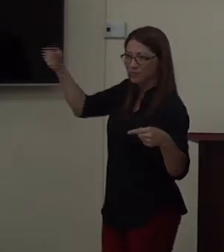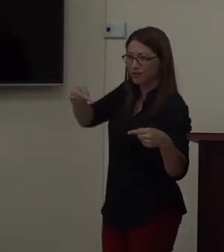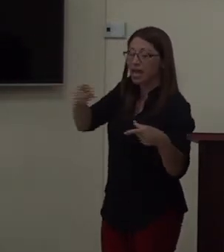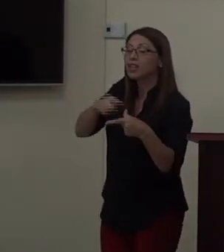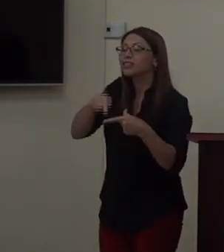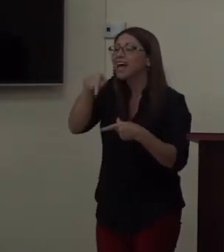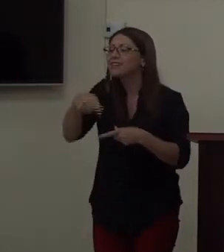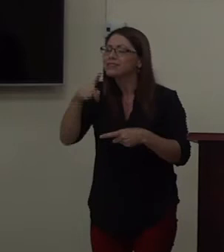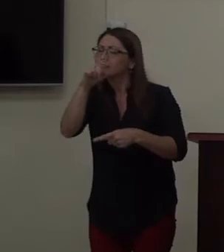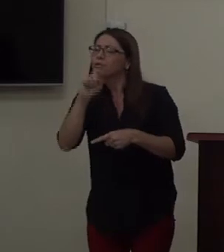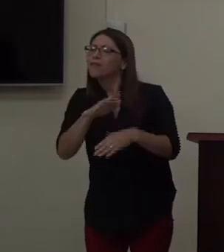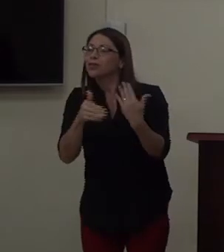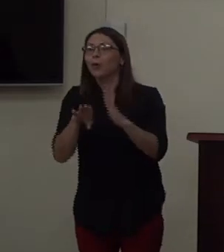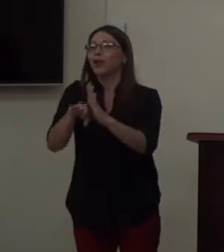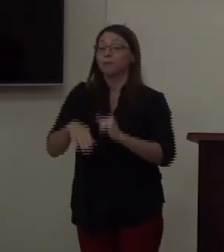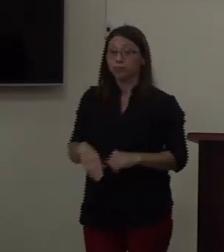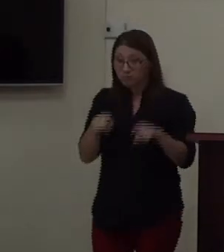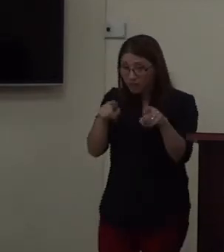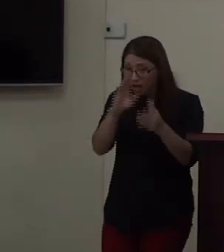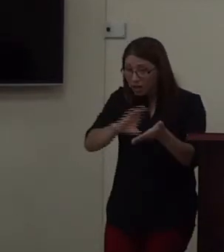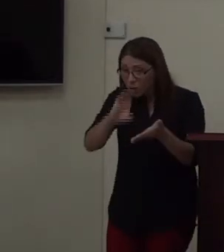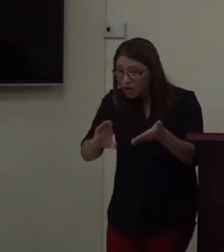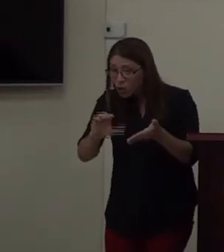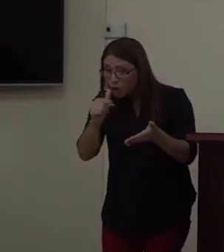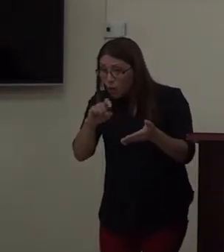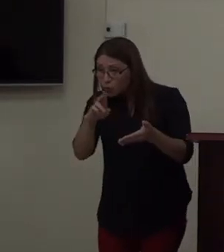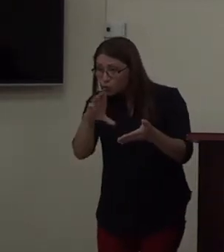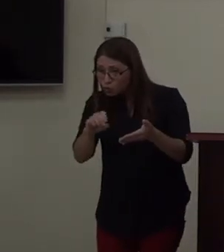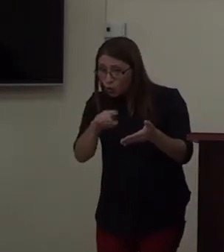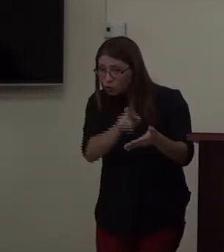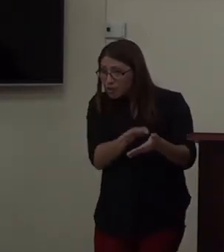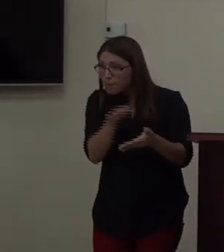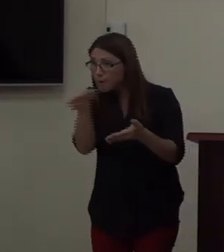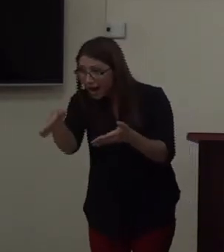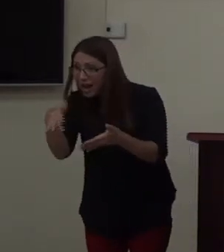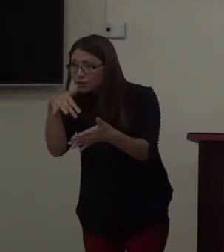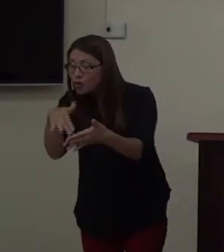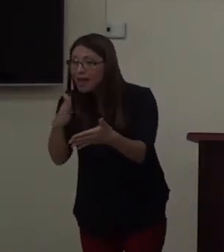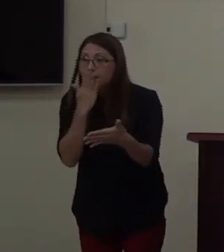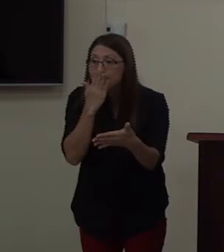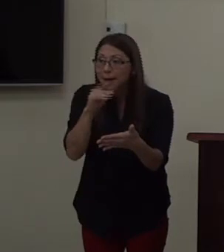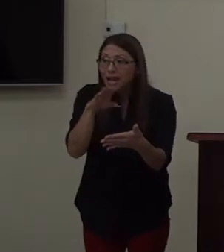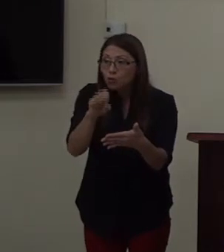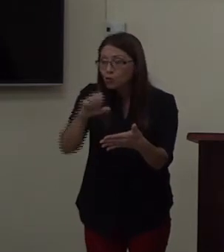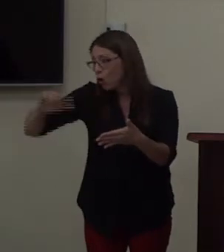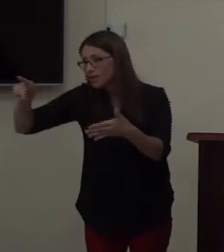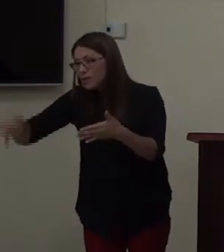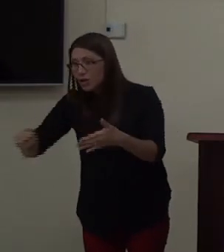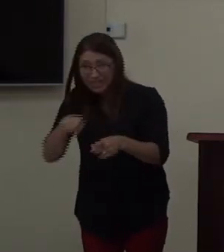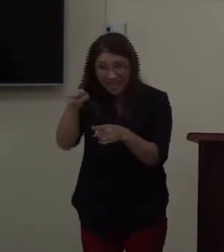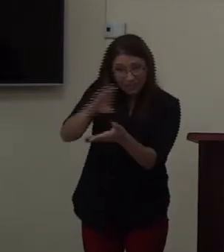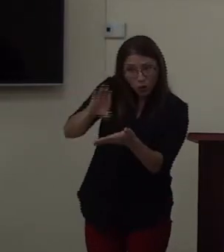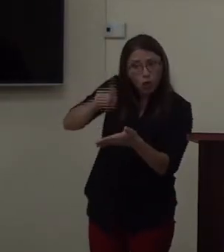todos, por ejemplo, si en el colegio de Guatuso, donde ahí van a estudiar malecos y también todos los que no son malecos, si de ahí debería haber